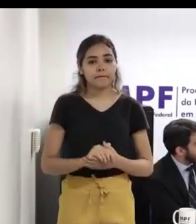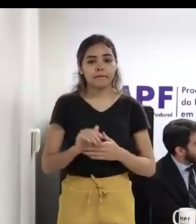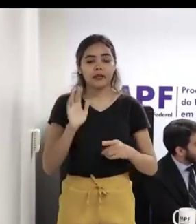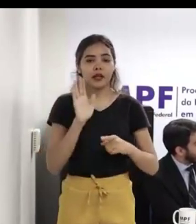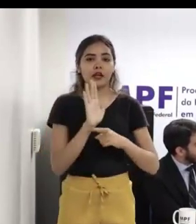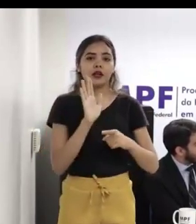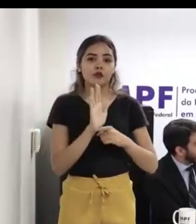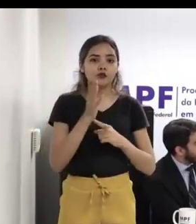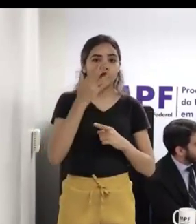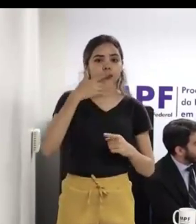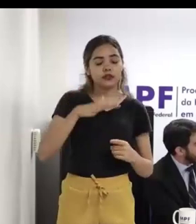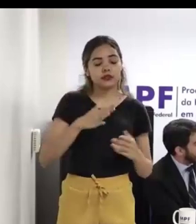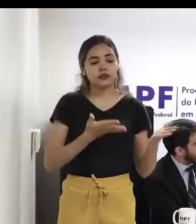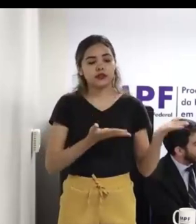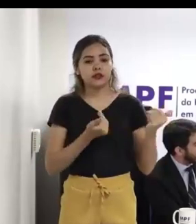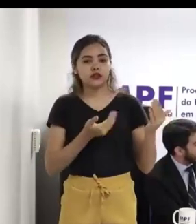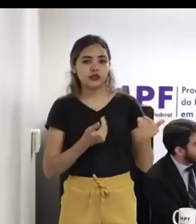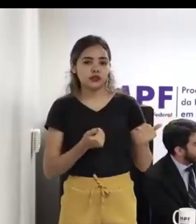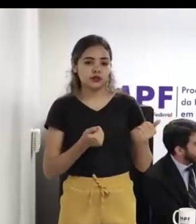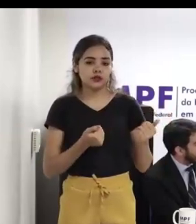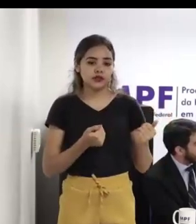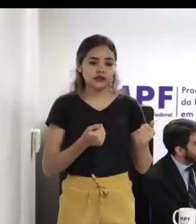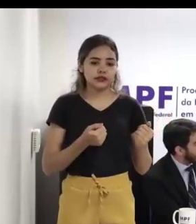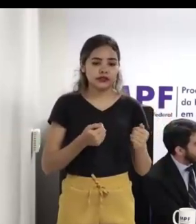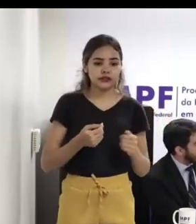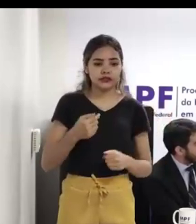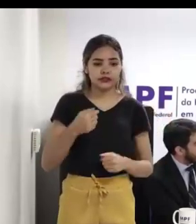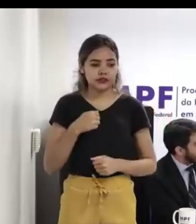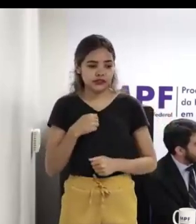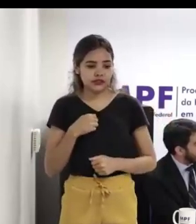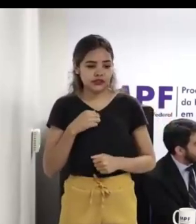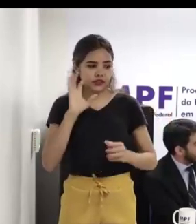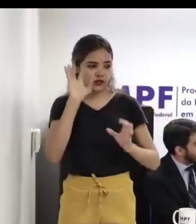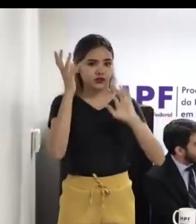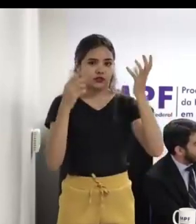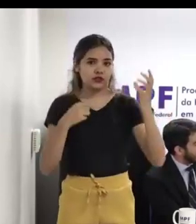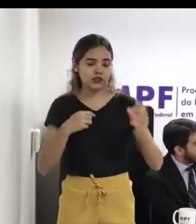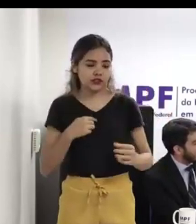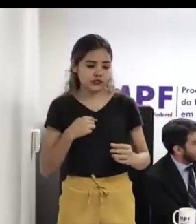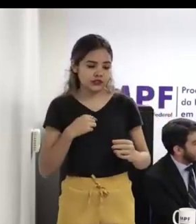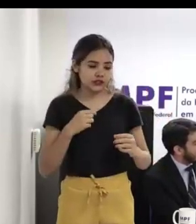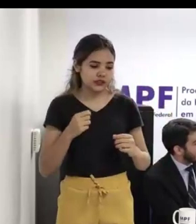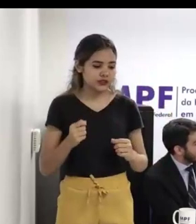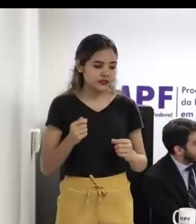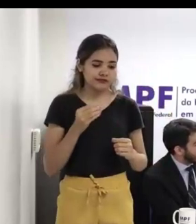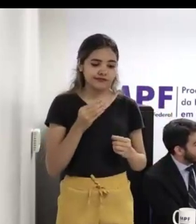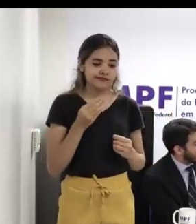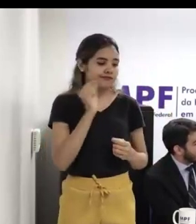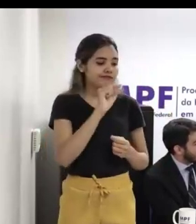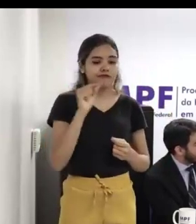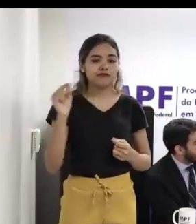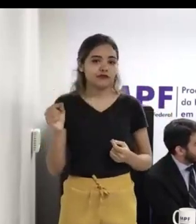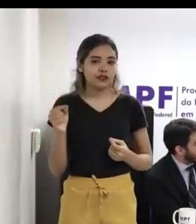reconhecer e se ver na naquele momento que ela tá passando né porque a maioria das vezes ela não sabe o que é que está